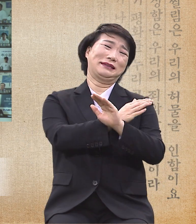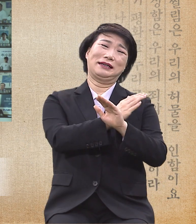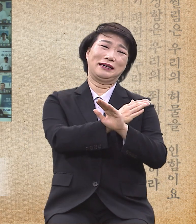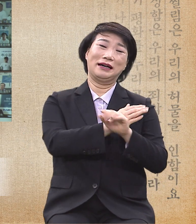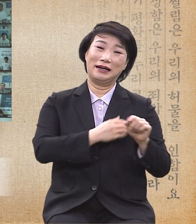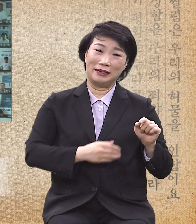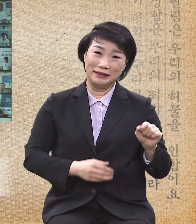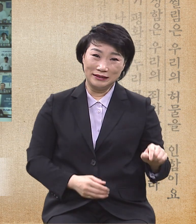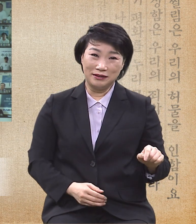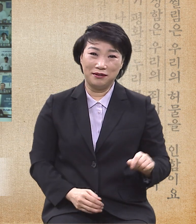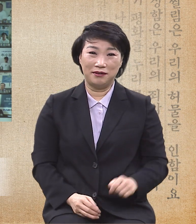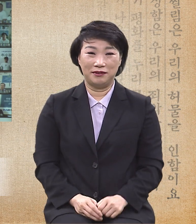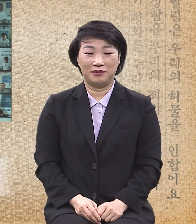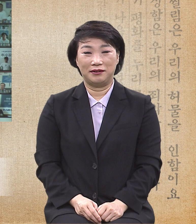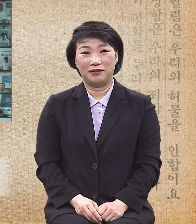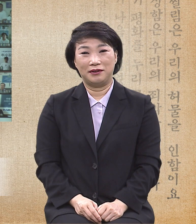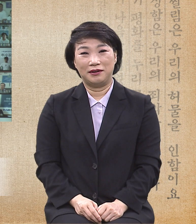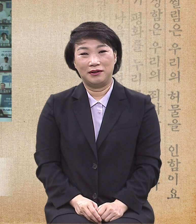이것은